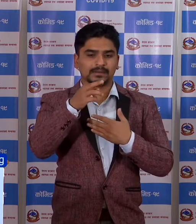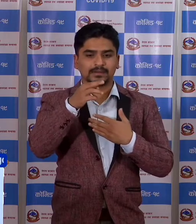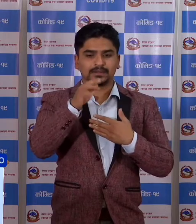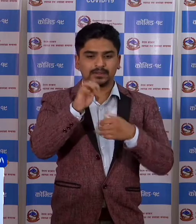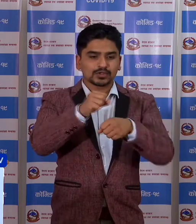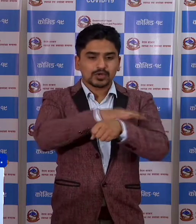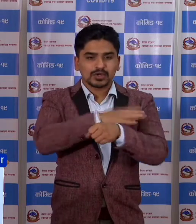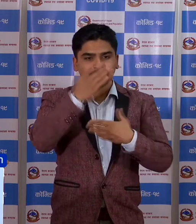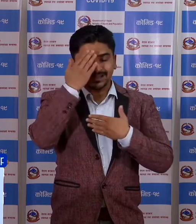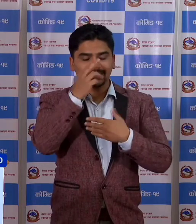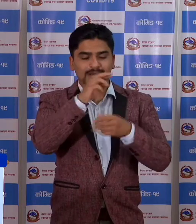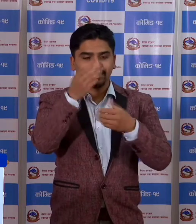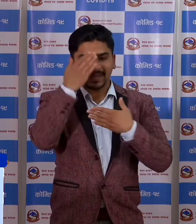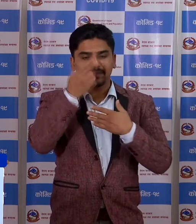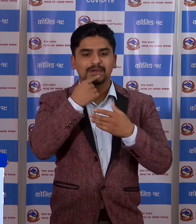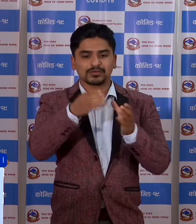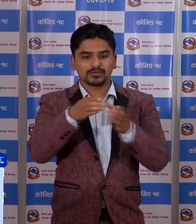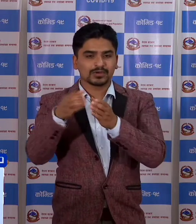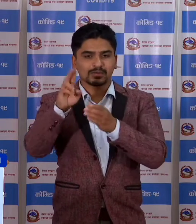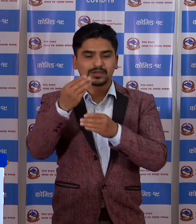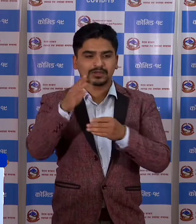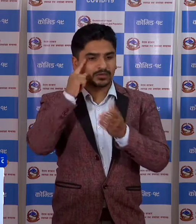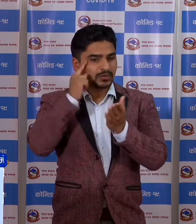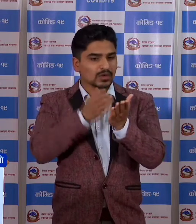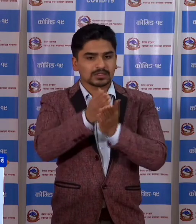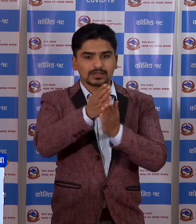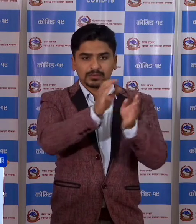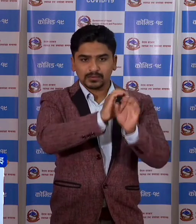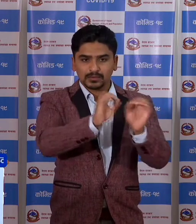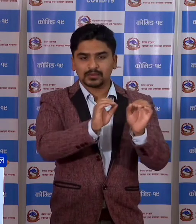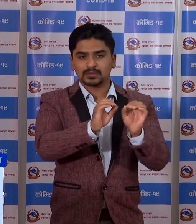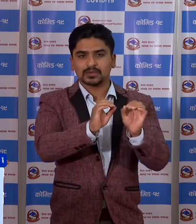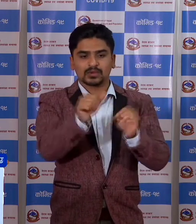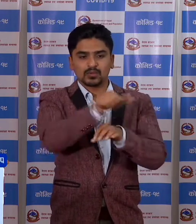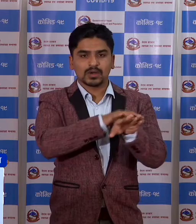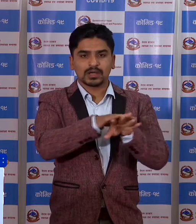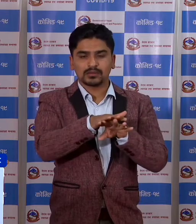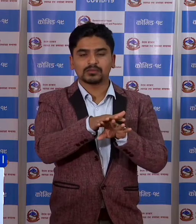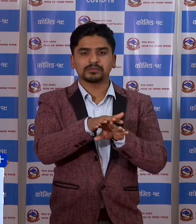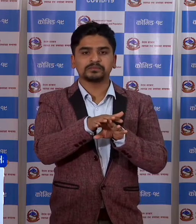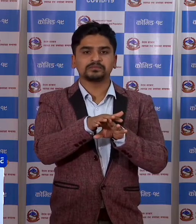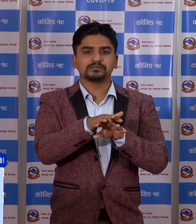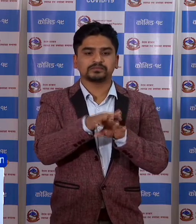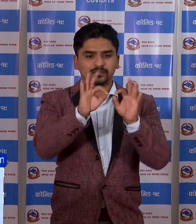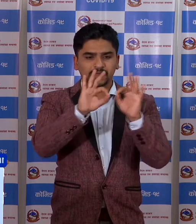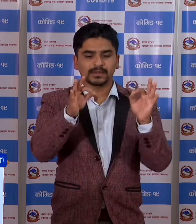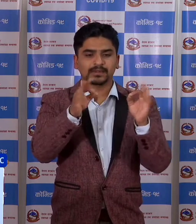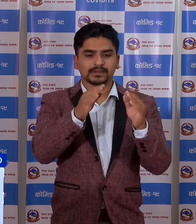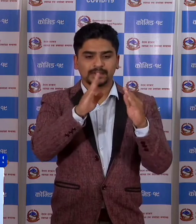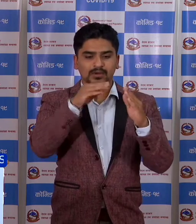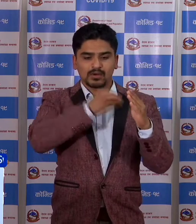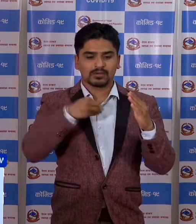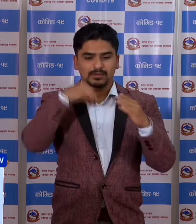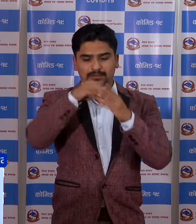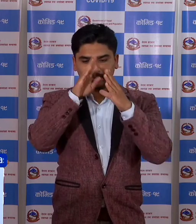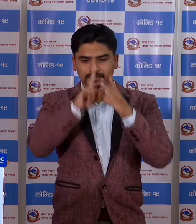छुट्याउनु पनि पर्ने हुन्छ। संक्रमितहरू जो लक्षणहरू छैन जसमा उहाँहरू विभिन्न